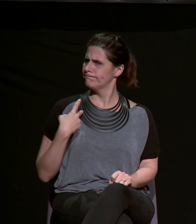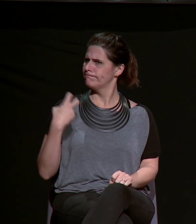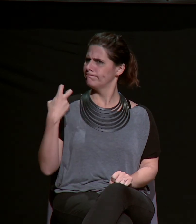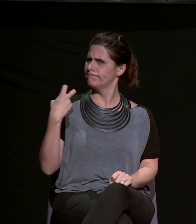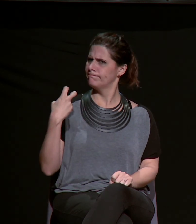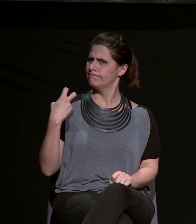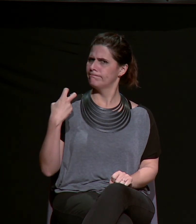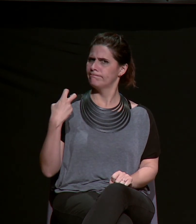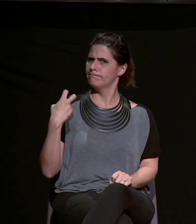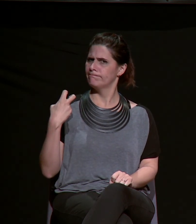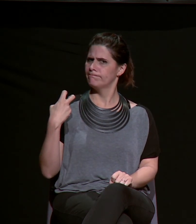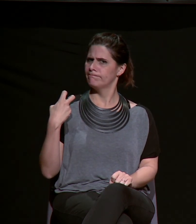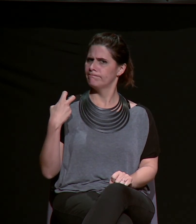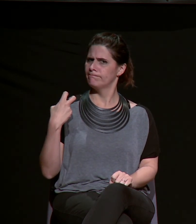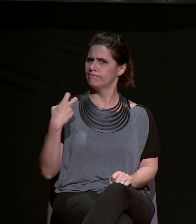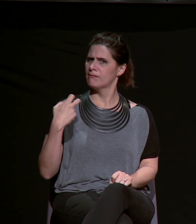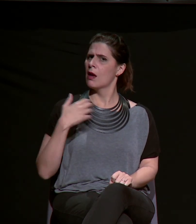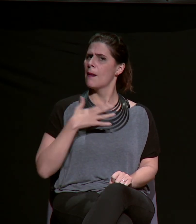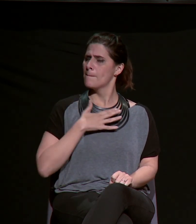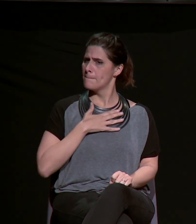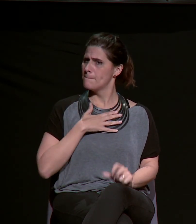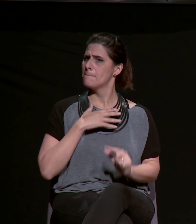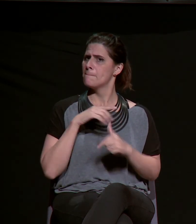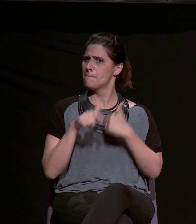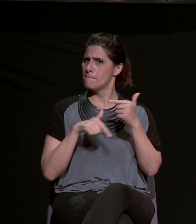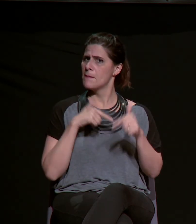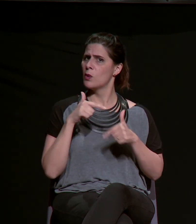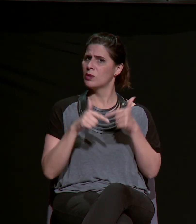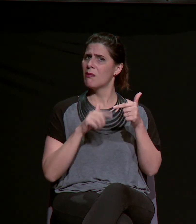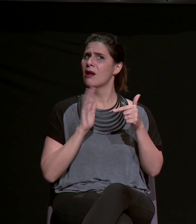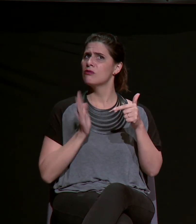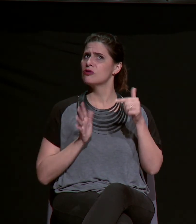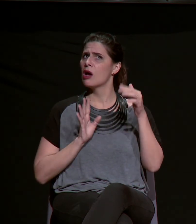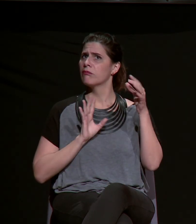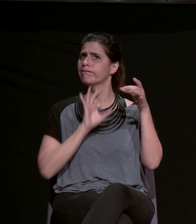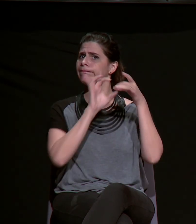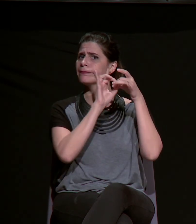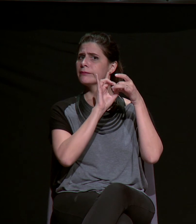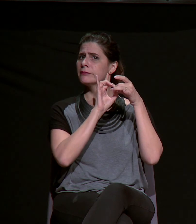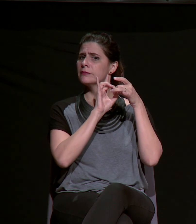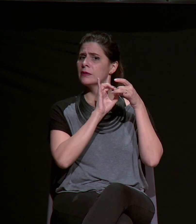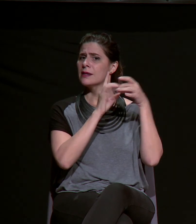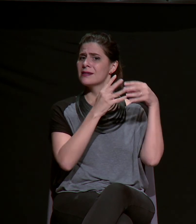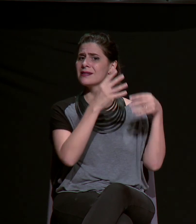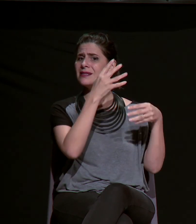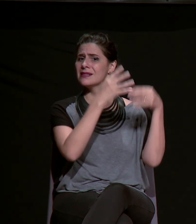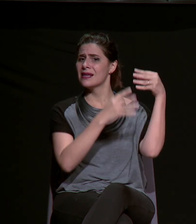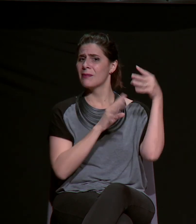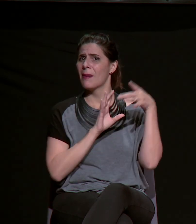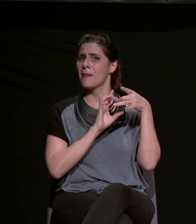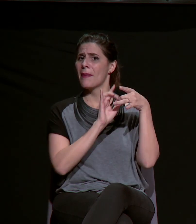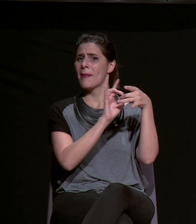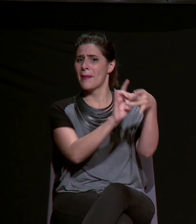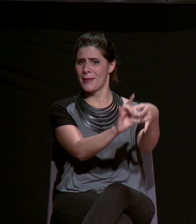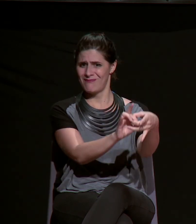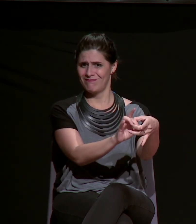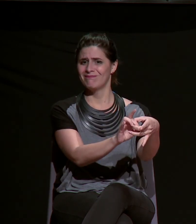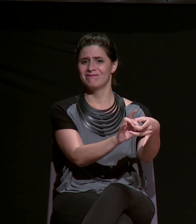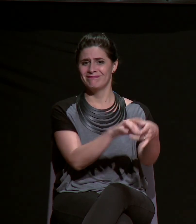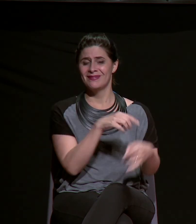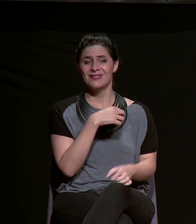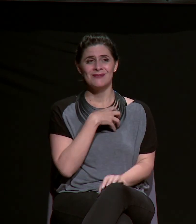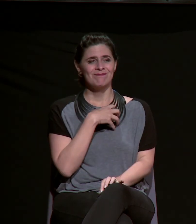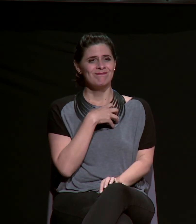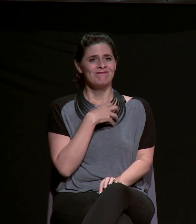poxa, o meu trabalho já está ligado a essa corrente, né? Quer dizer, eu me senti um pouco fracassando naquela